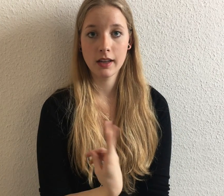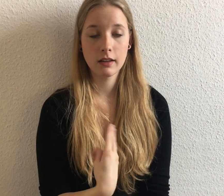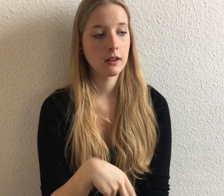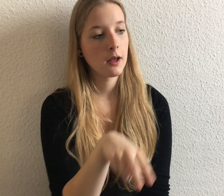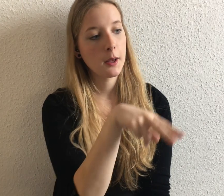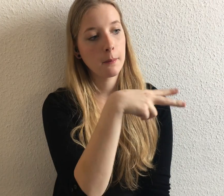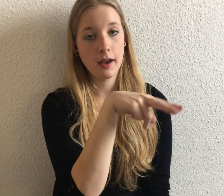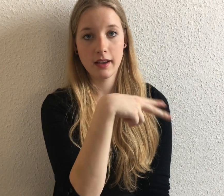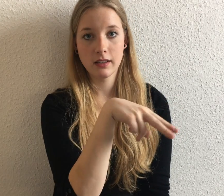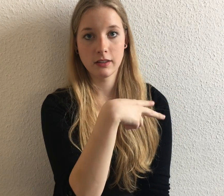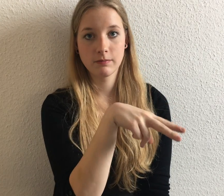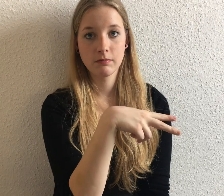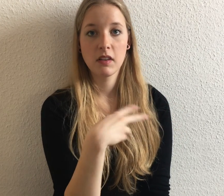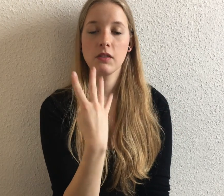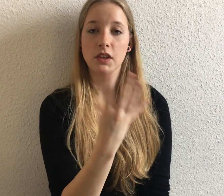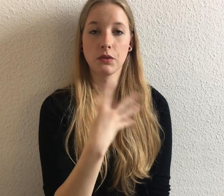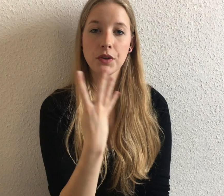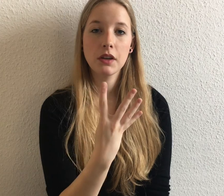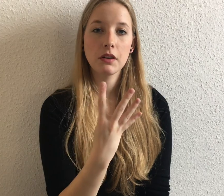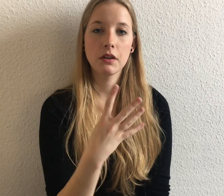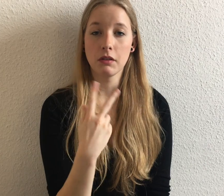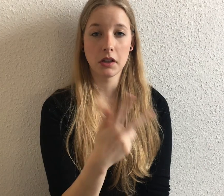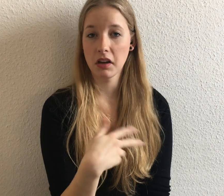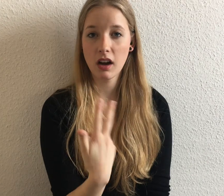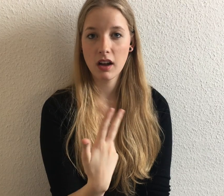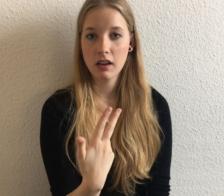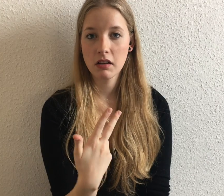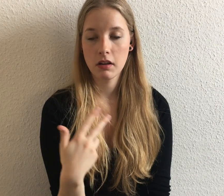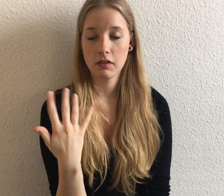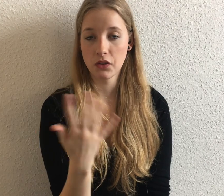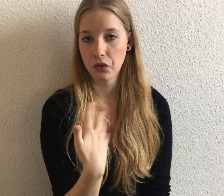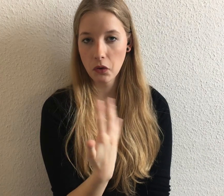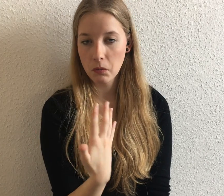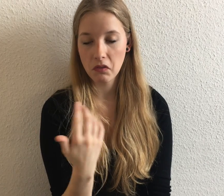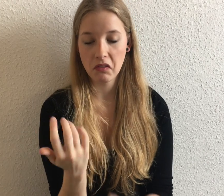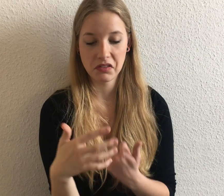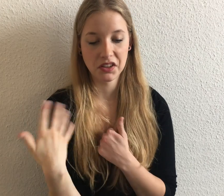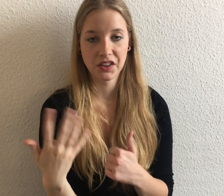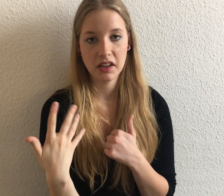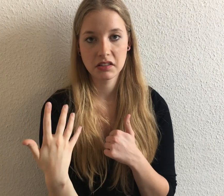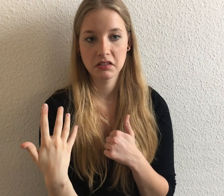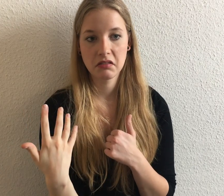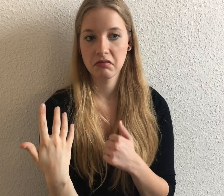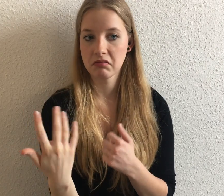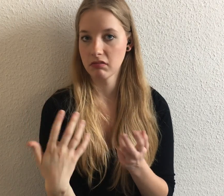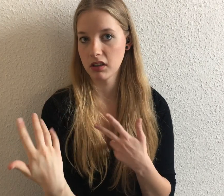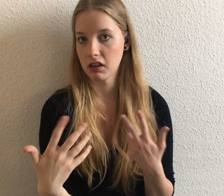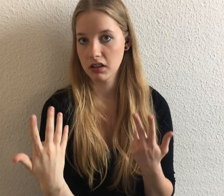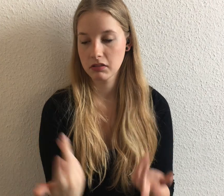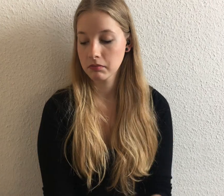beide, beide. Wir vier, wir drei, wir fünf, wir sechs, wir acht.